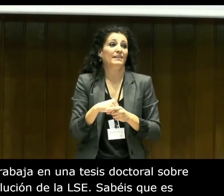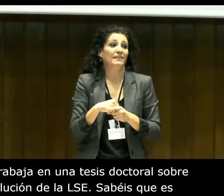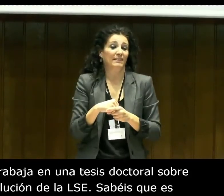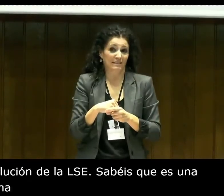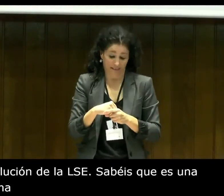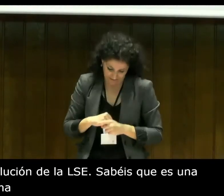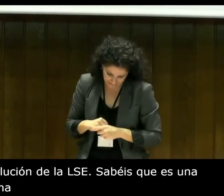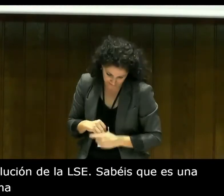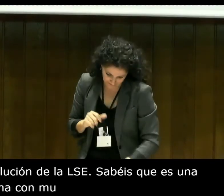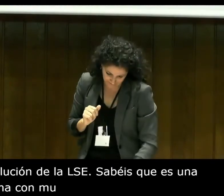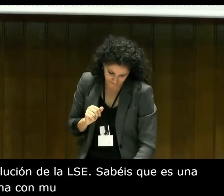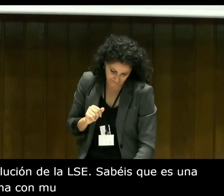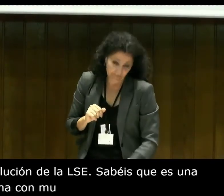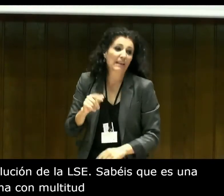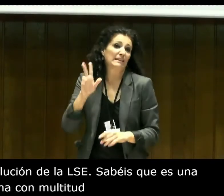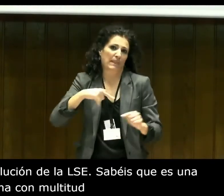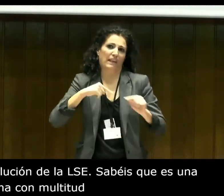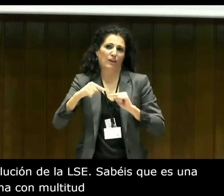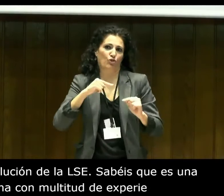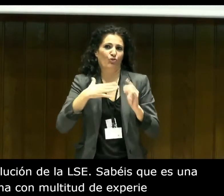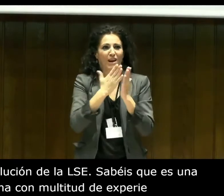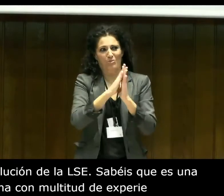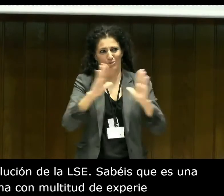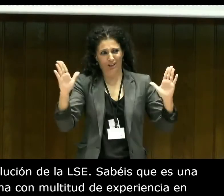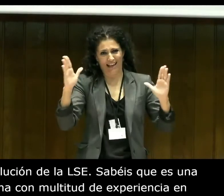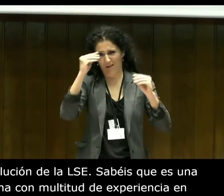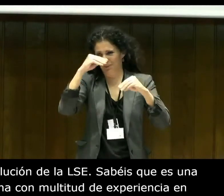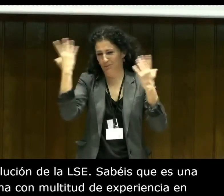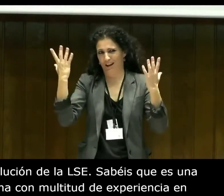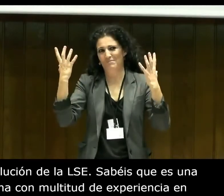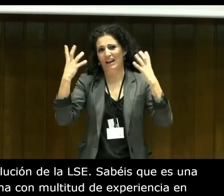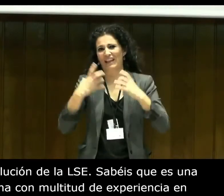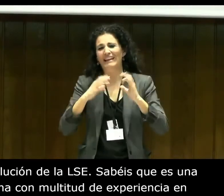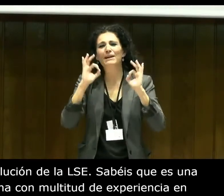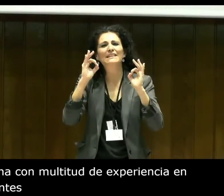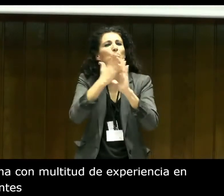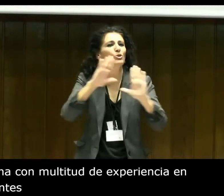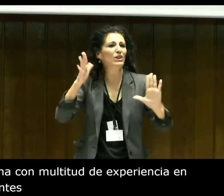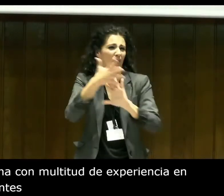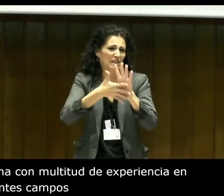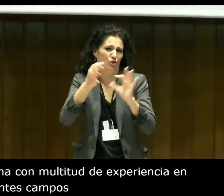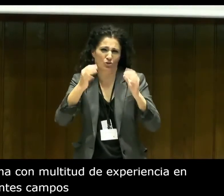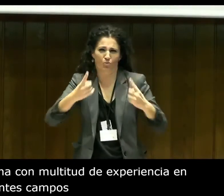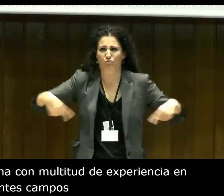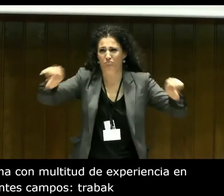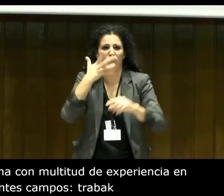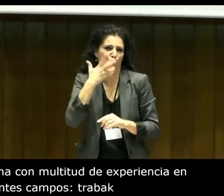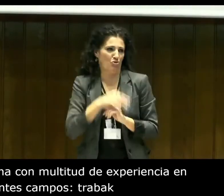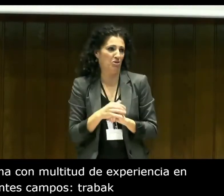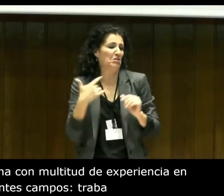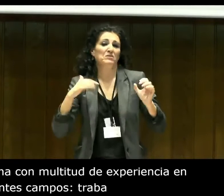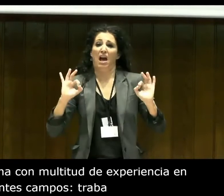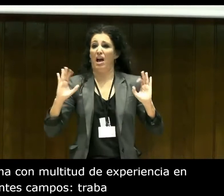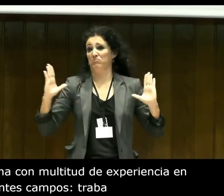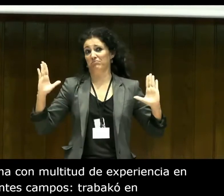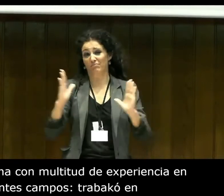profesor asociado en la Universidad de Alicante y fue director de la Biblioteca Virtual Miguel de Cervantes, Biblioteca